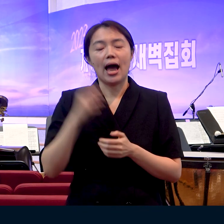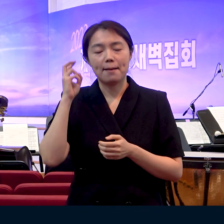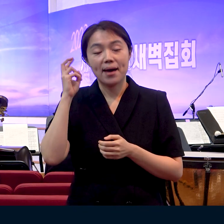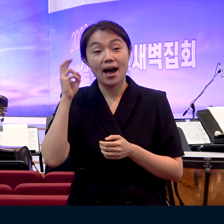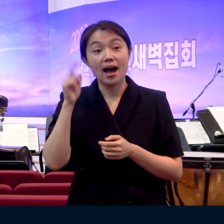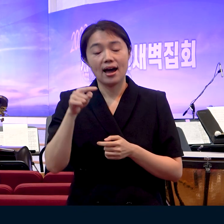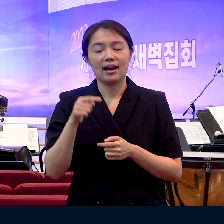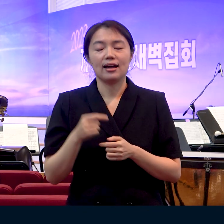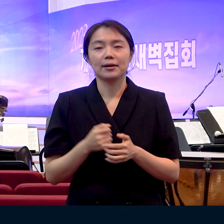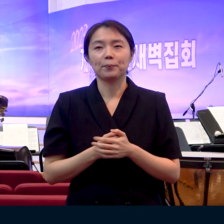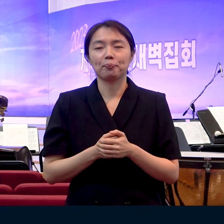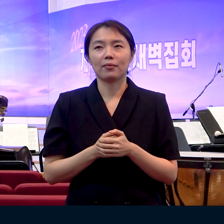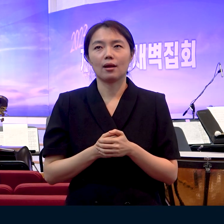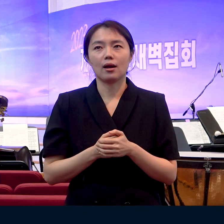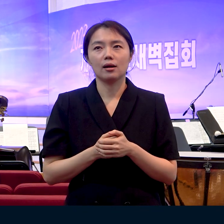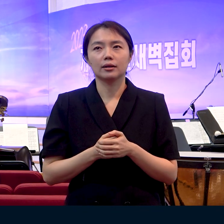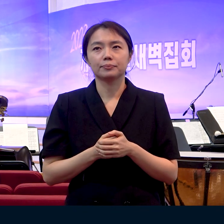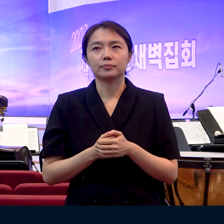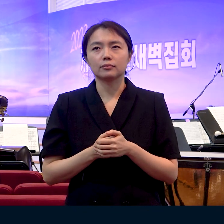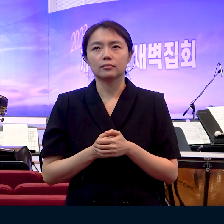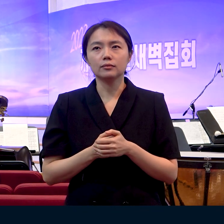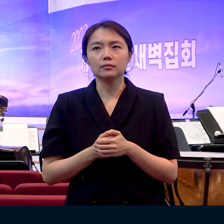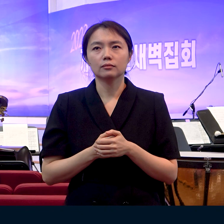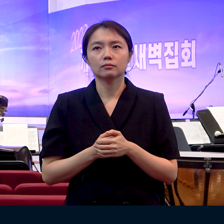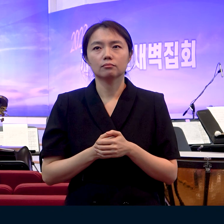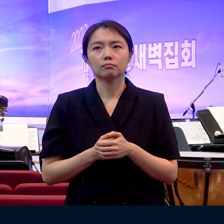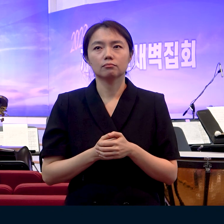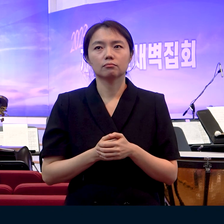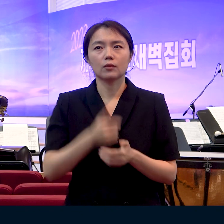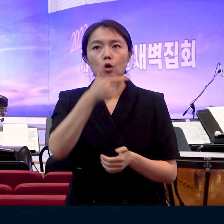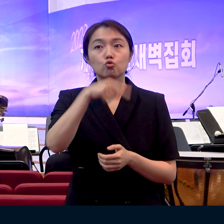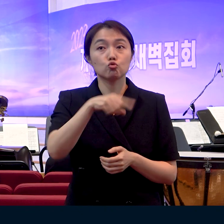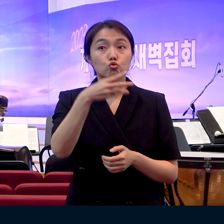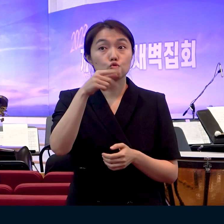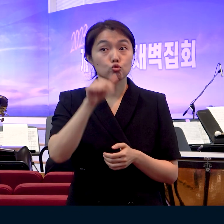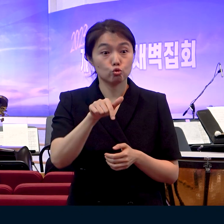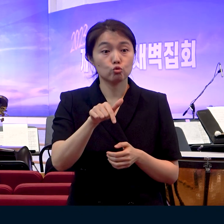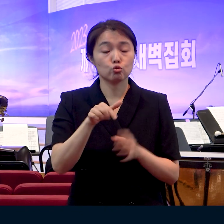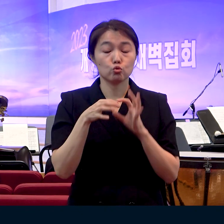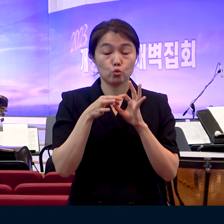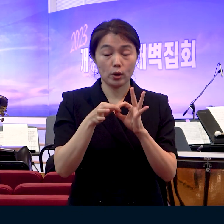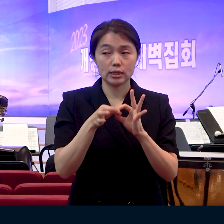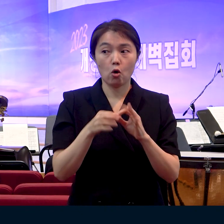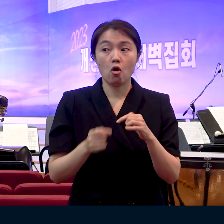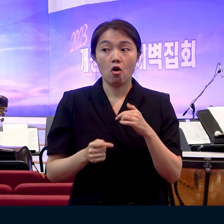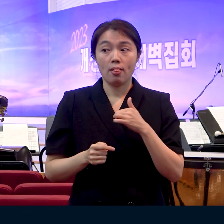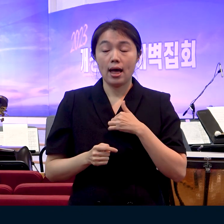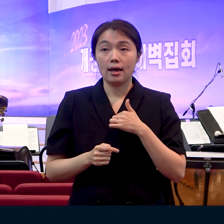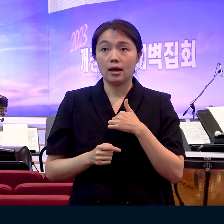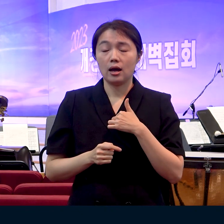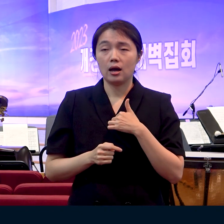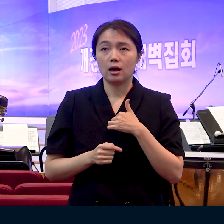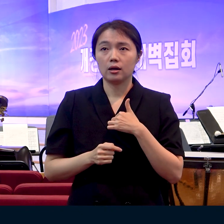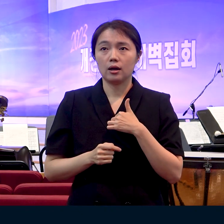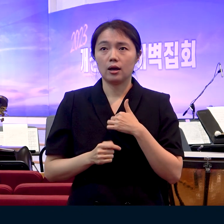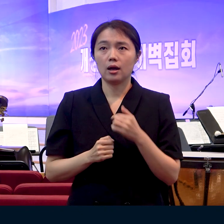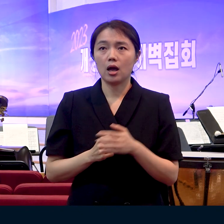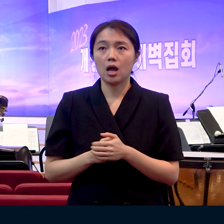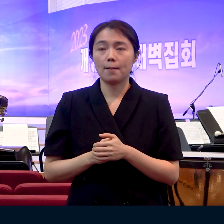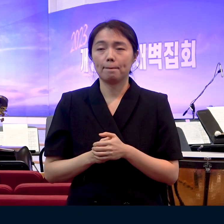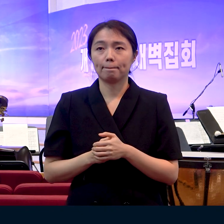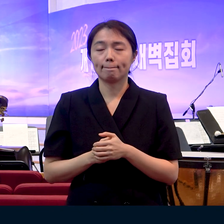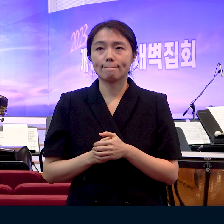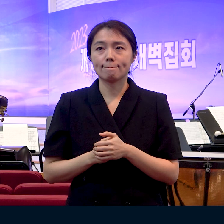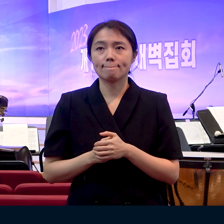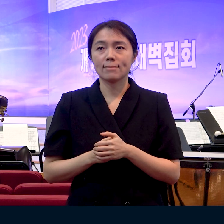거예요. 그러면서 이 누룩이라는 걸 통해서 너무나 강렬하게 저에게 주어진,